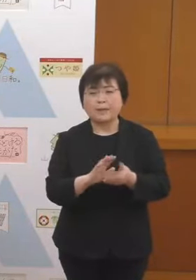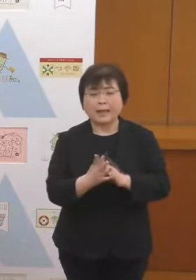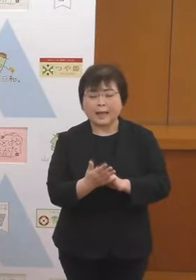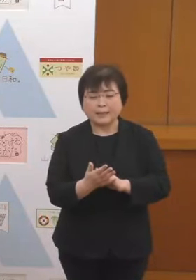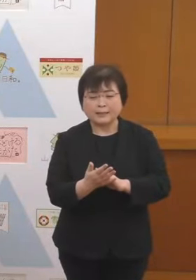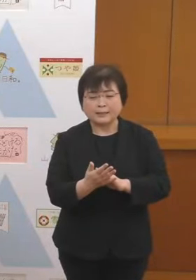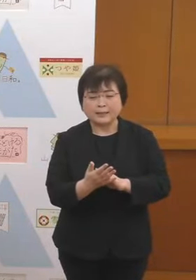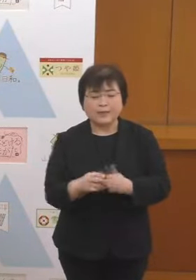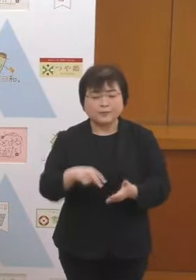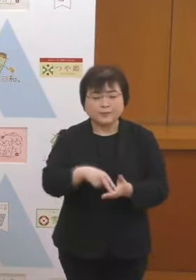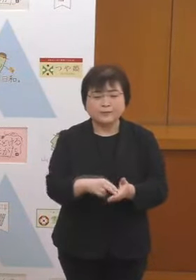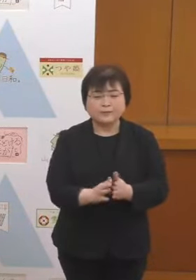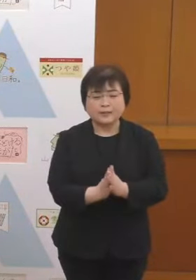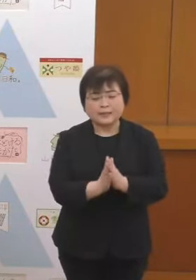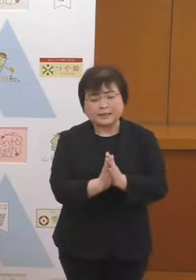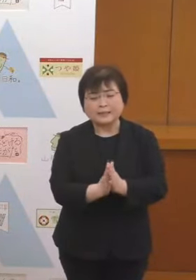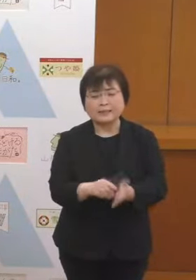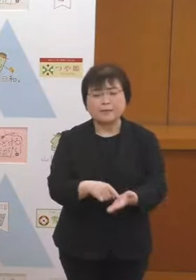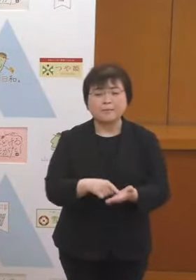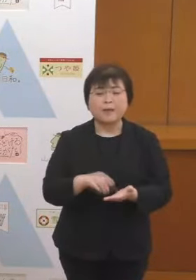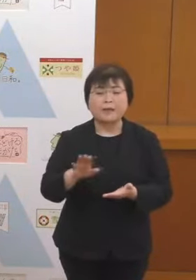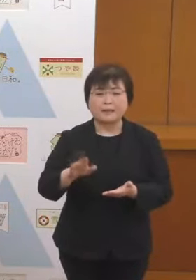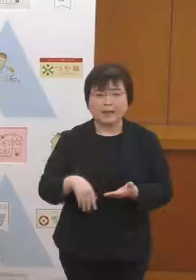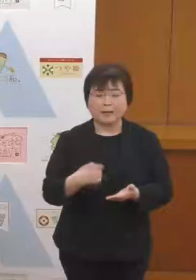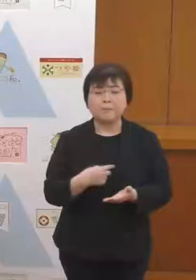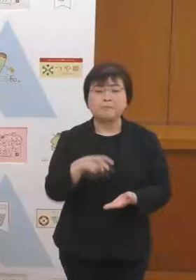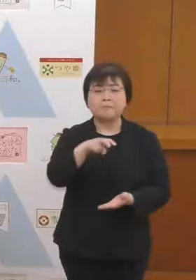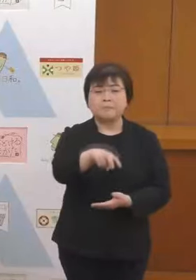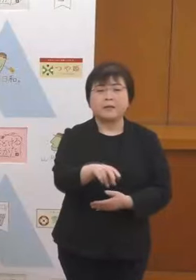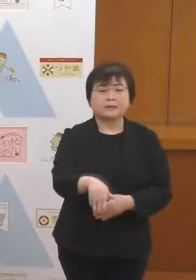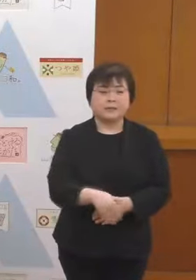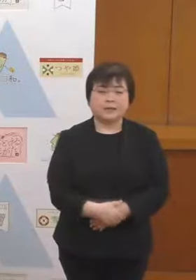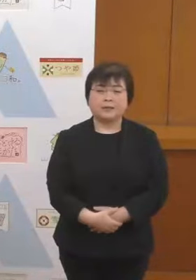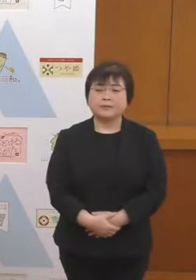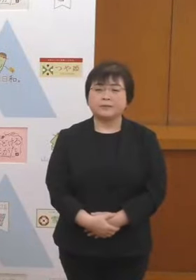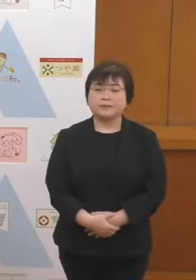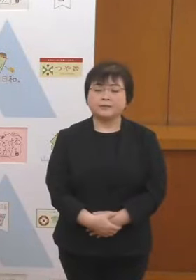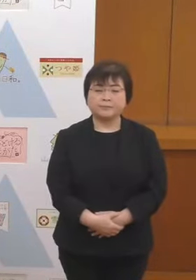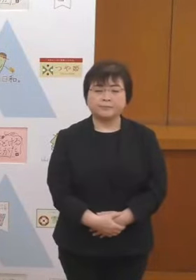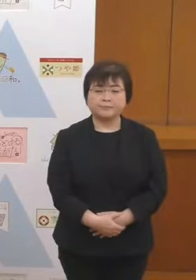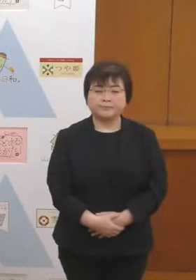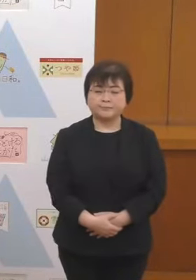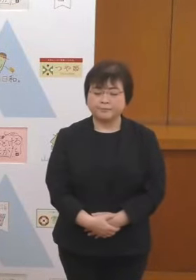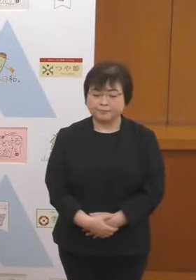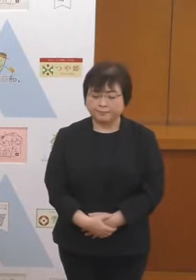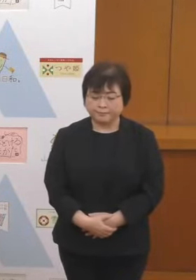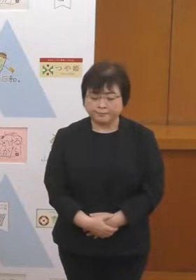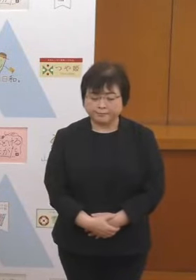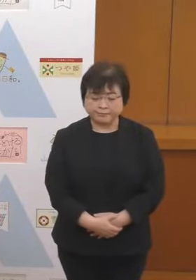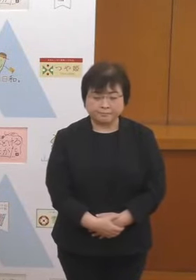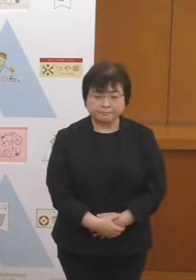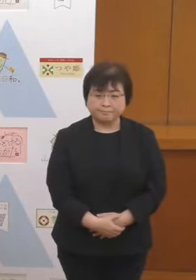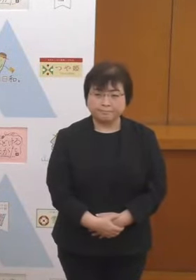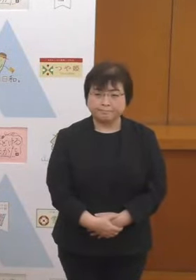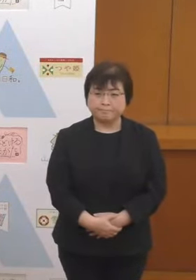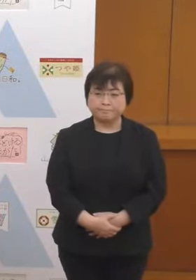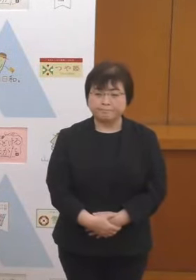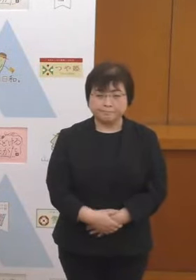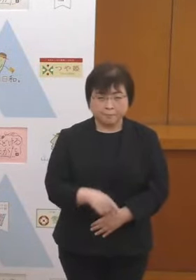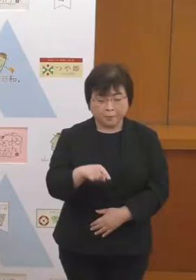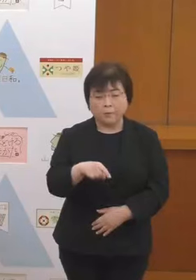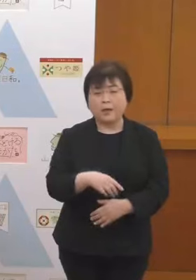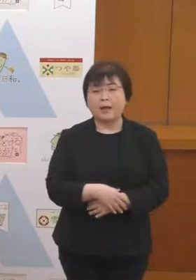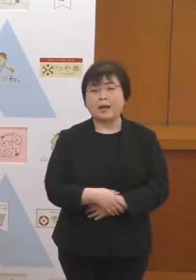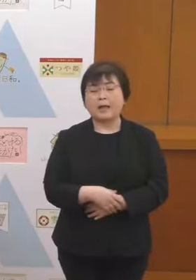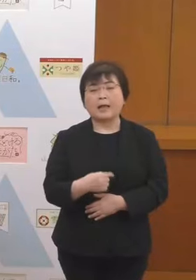の依頼がありましてえ私が出席してきたところでありますえこのPTで